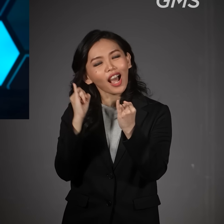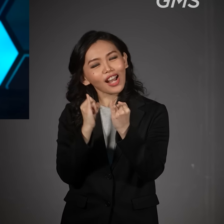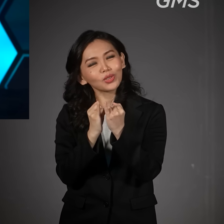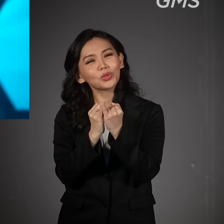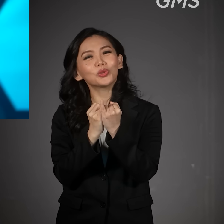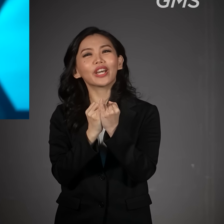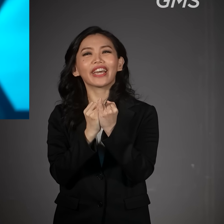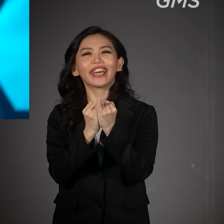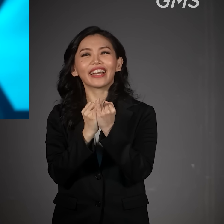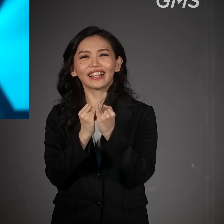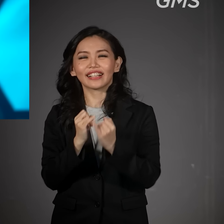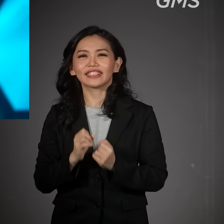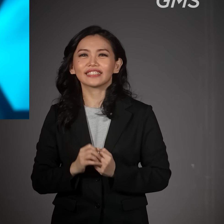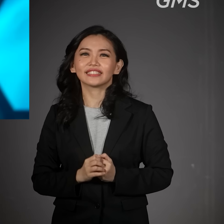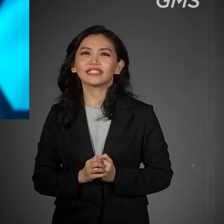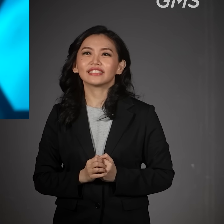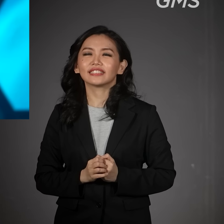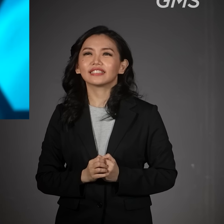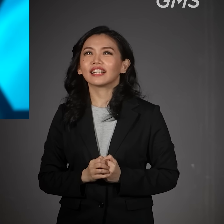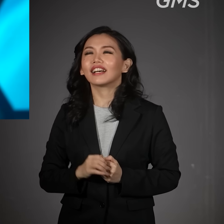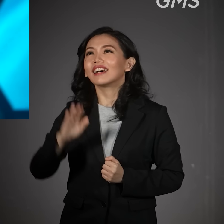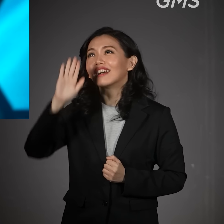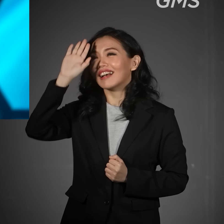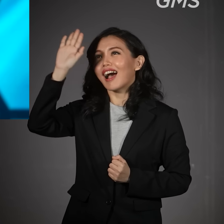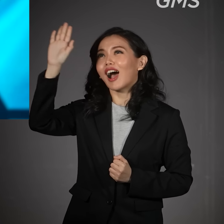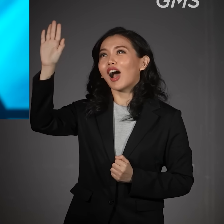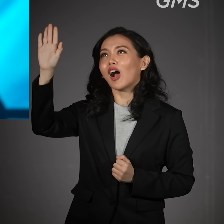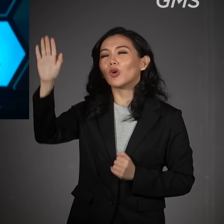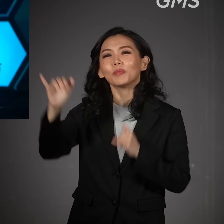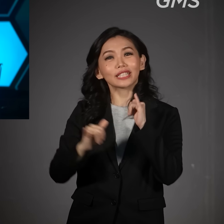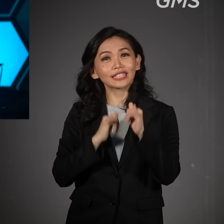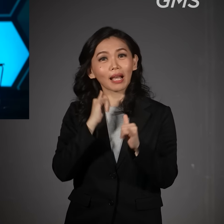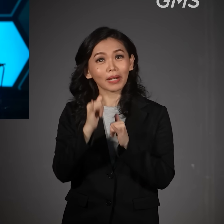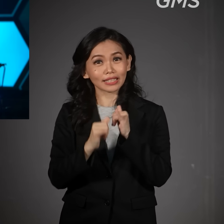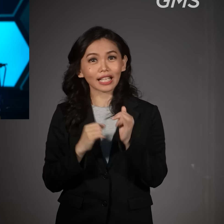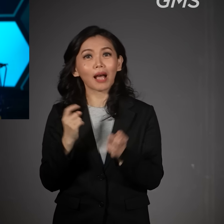Immanuel. Kau besertaku,